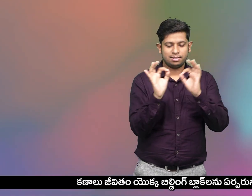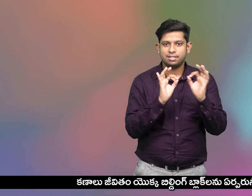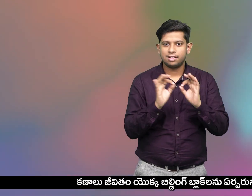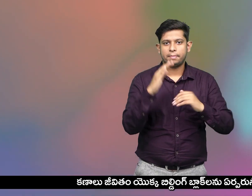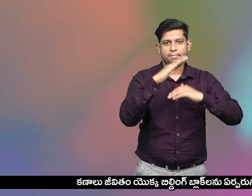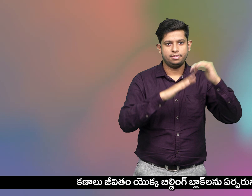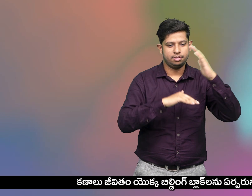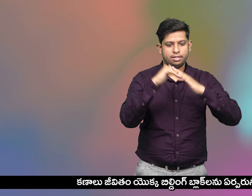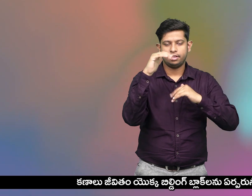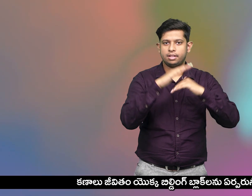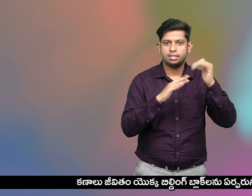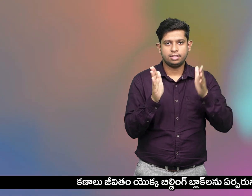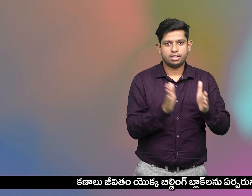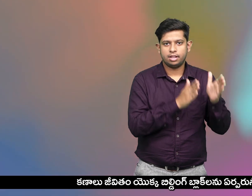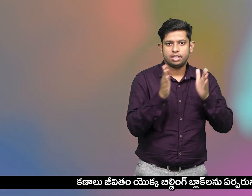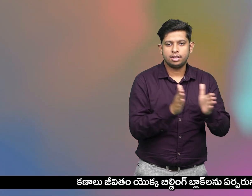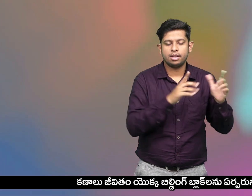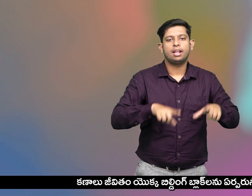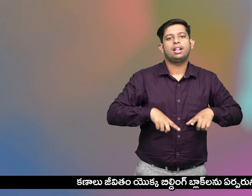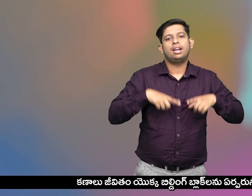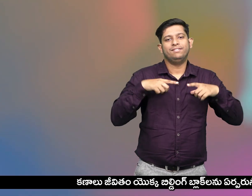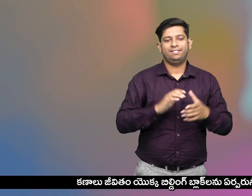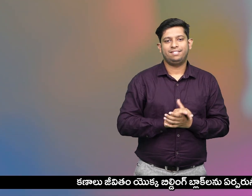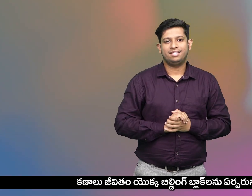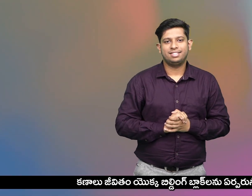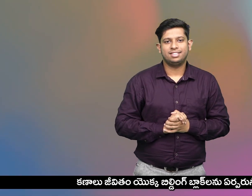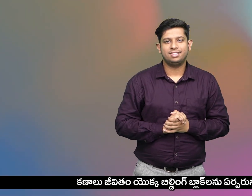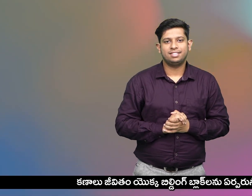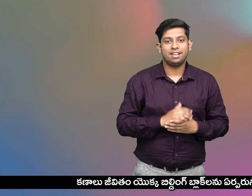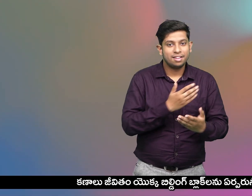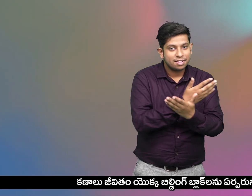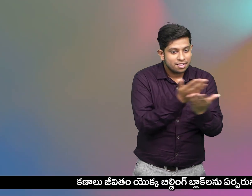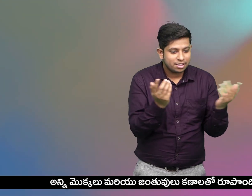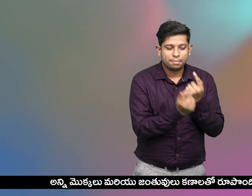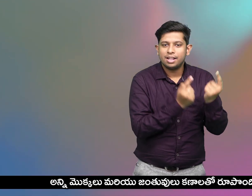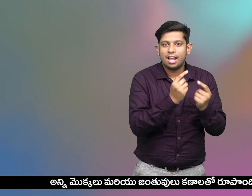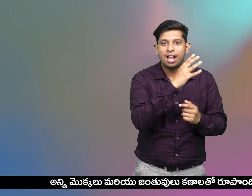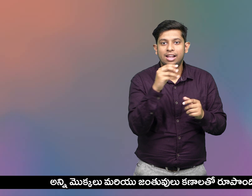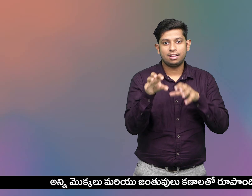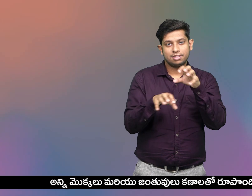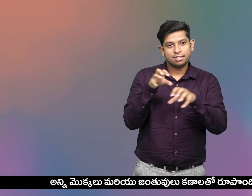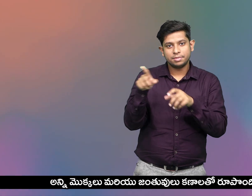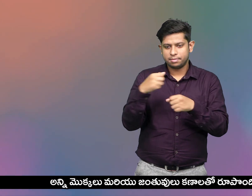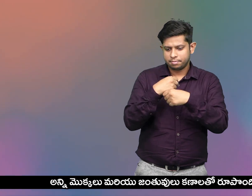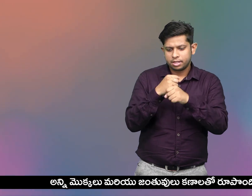కణాలు జీవితం యొక్క బిల్డింగ్ బ్లాక్లను ఏర్పరుస్తాయి. అన్ని మొక్కలు మరియు జంతువుల